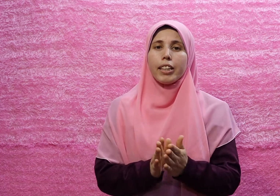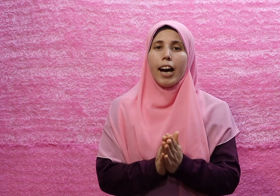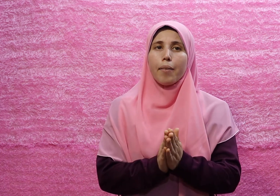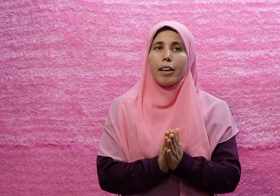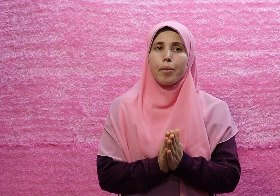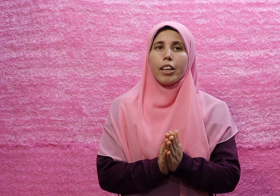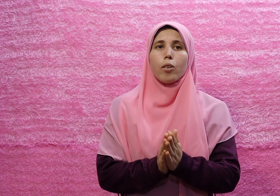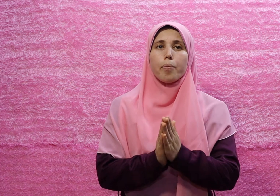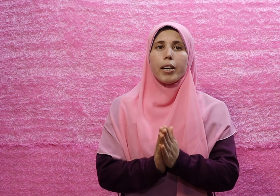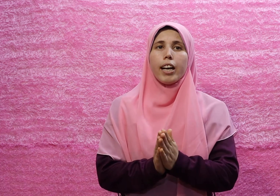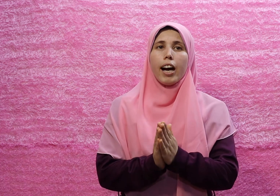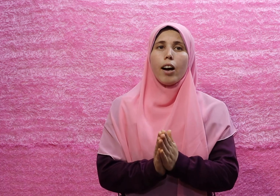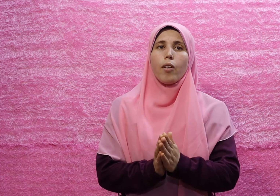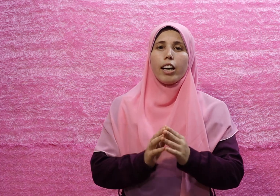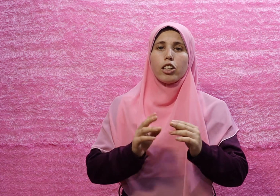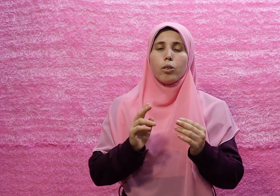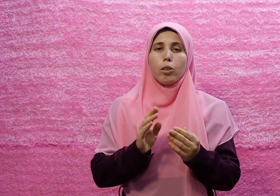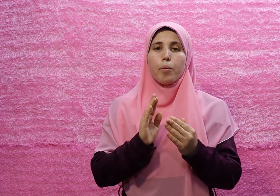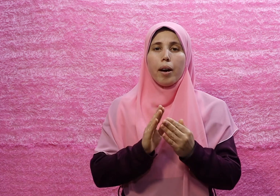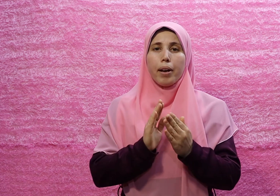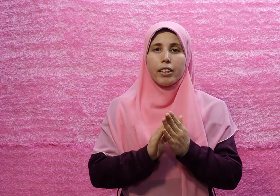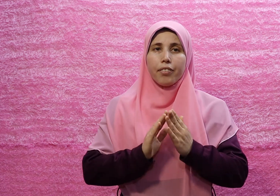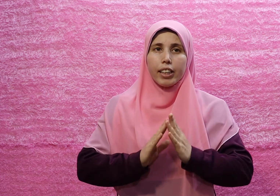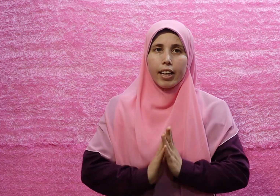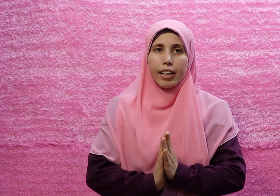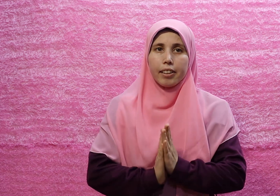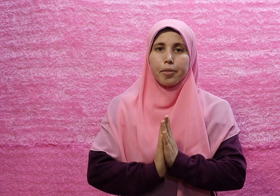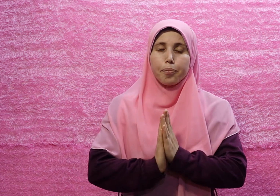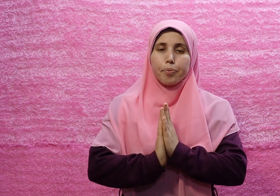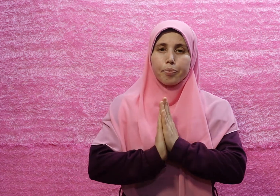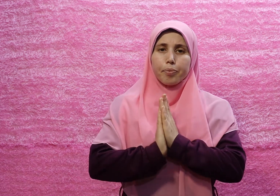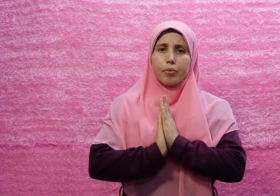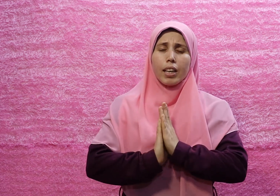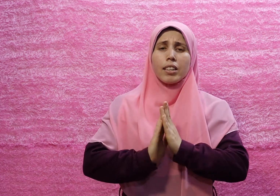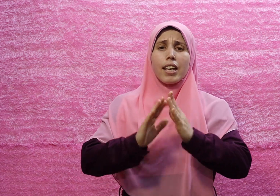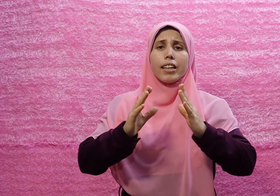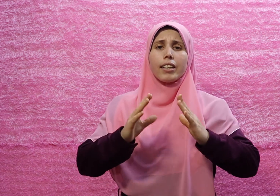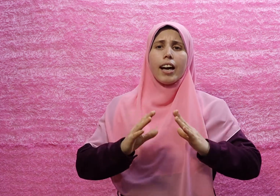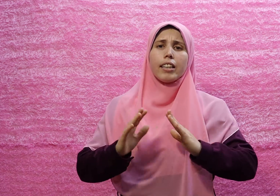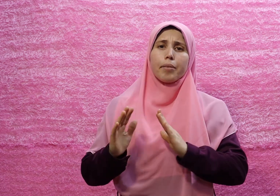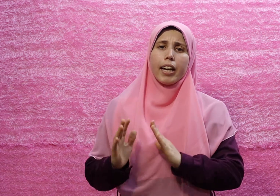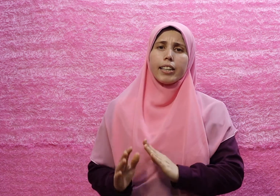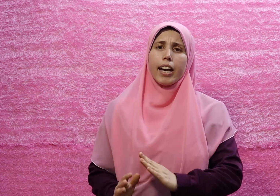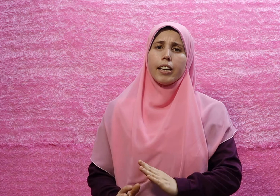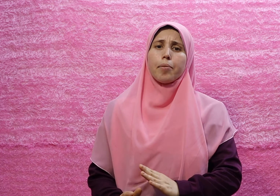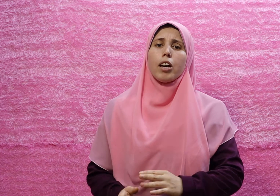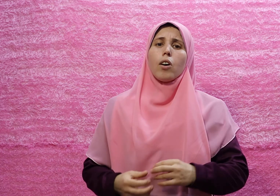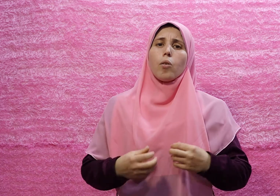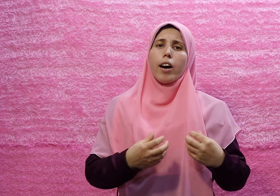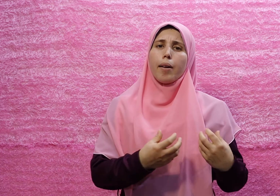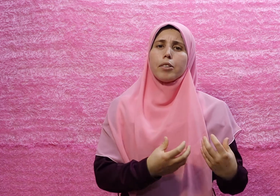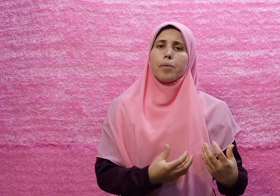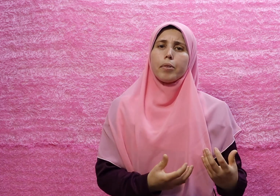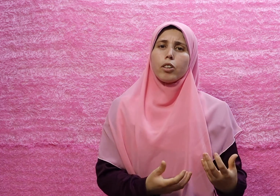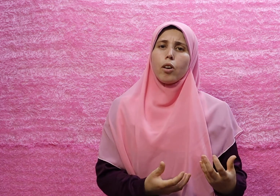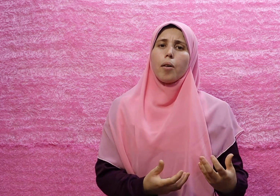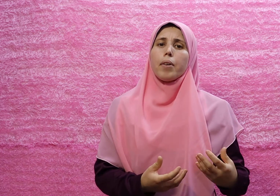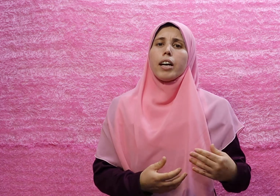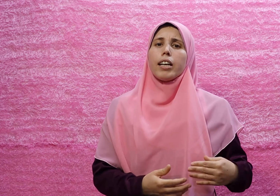يا حبايبي؟ امنا حواء، عشان يقعدوا مع بعض في الجنه. سيدنا ادم كان نايم وقام من النوم، لقى